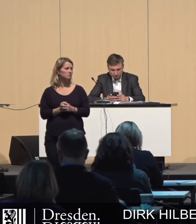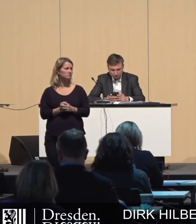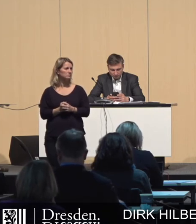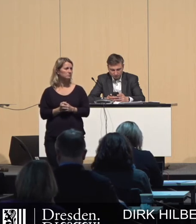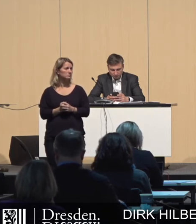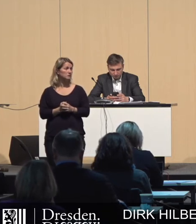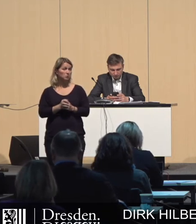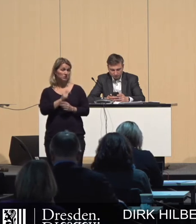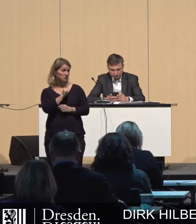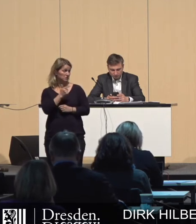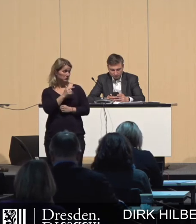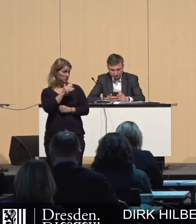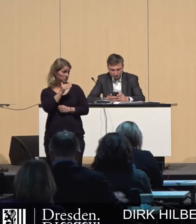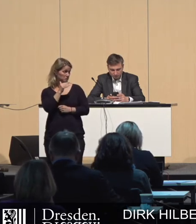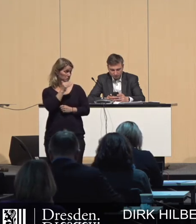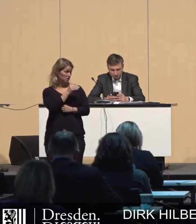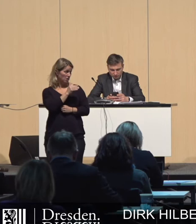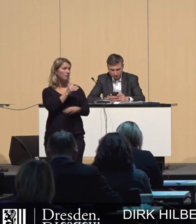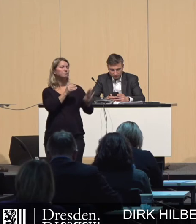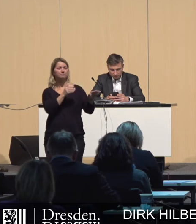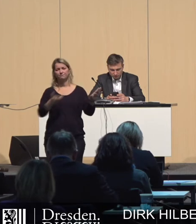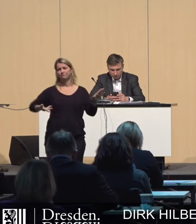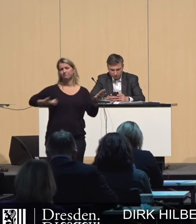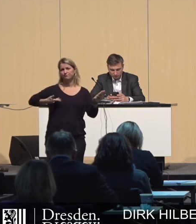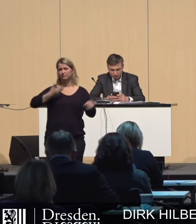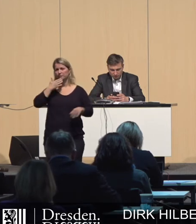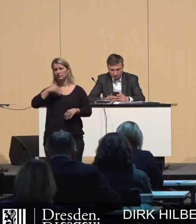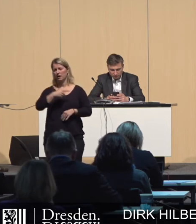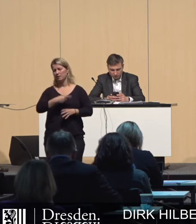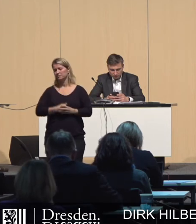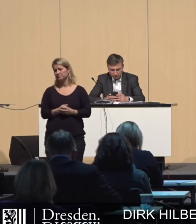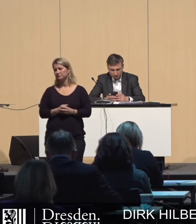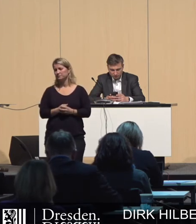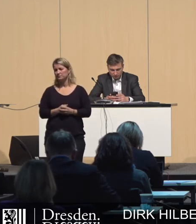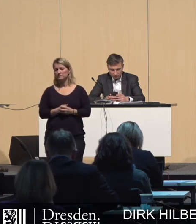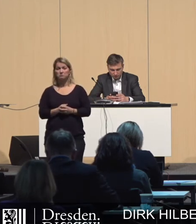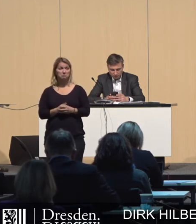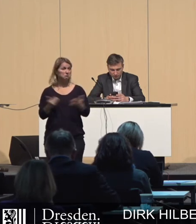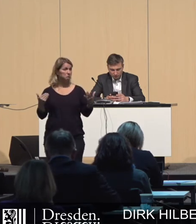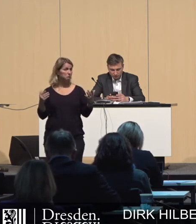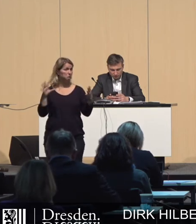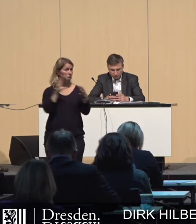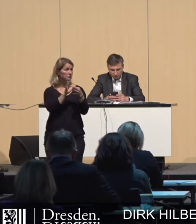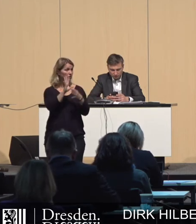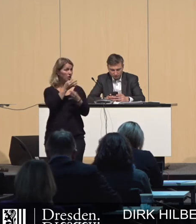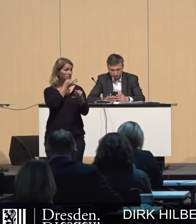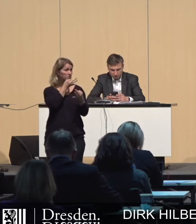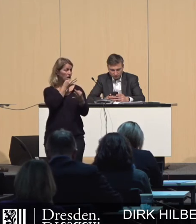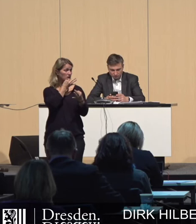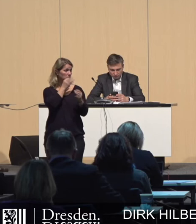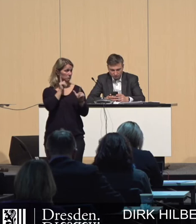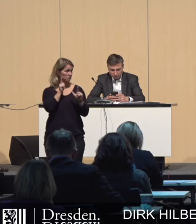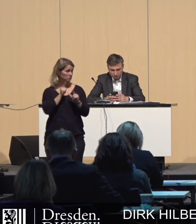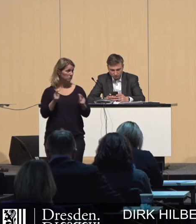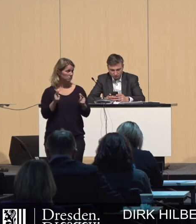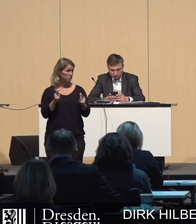haben, dann müssten Sie, ist da. Okay, wunderbar. So, gibt es jetzt dazu noch Fragen? Ansonsten würde